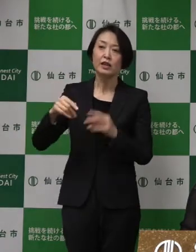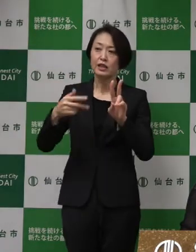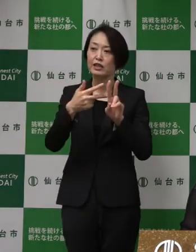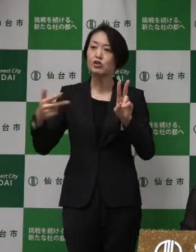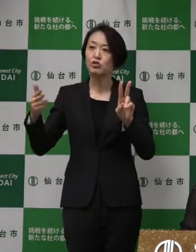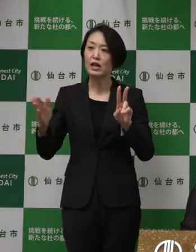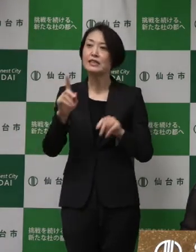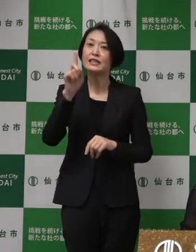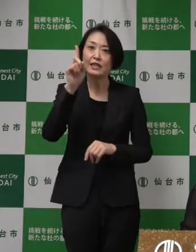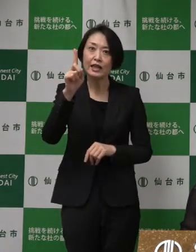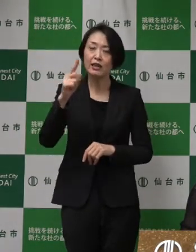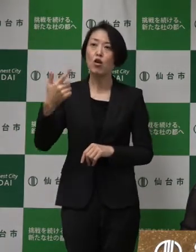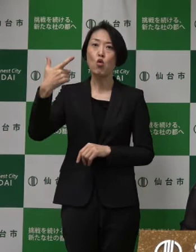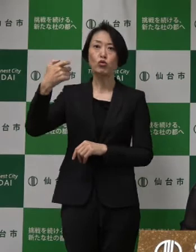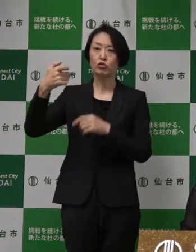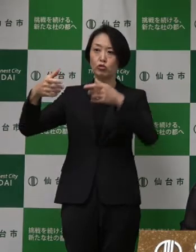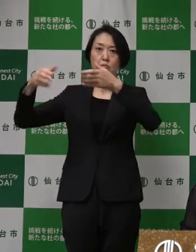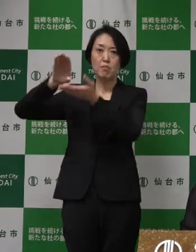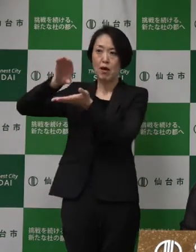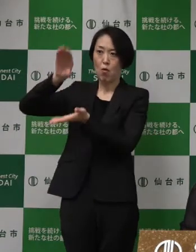に1回60箱ちょっとということで、